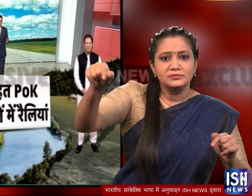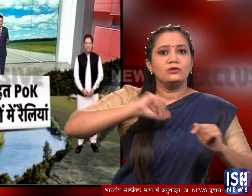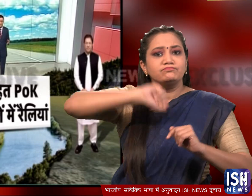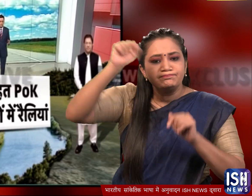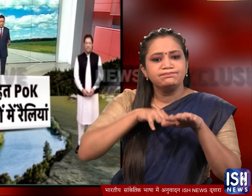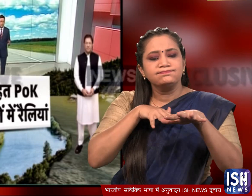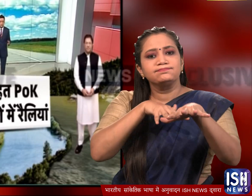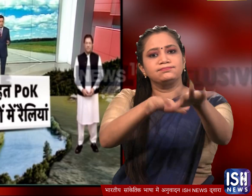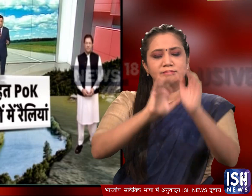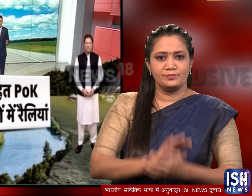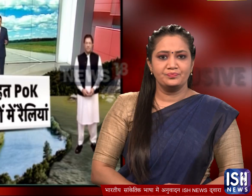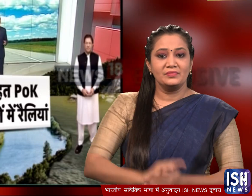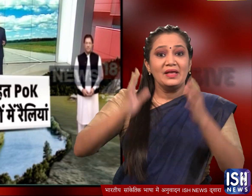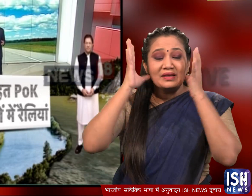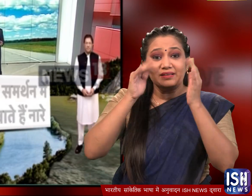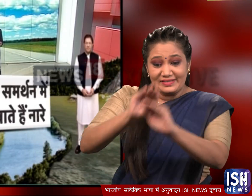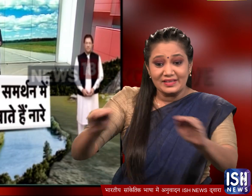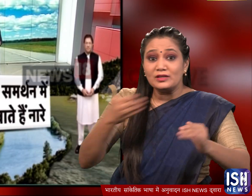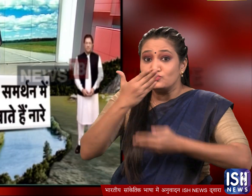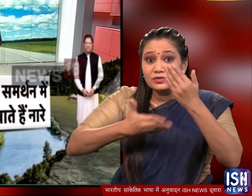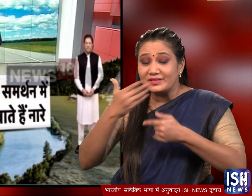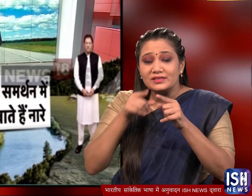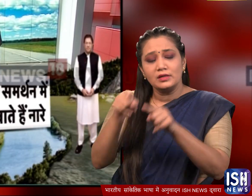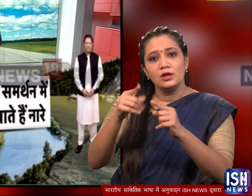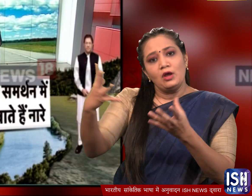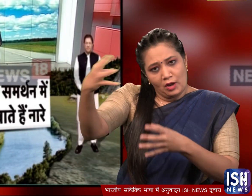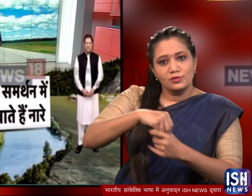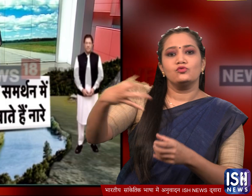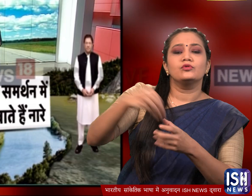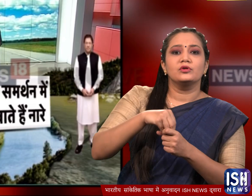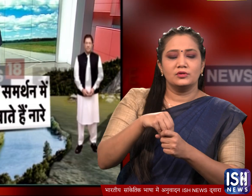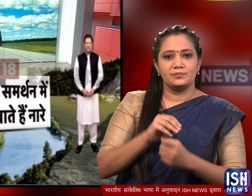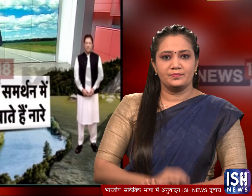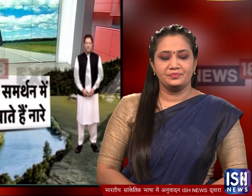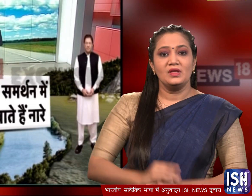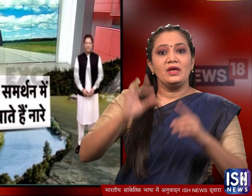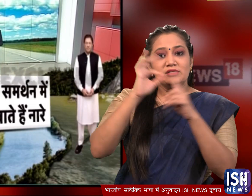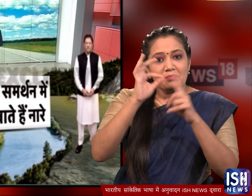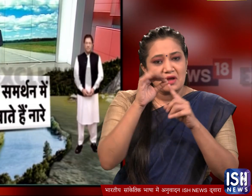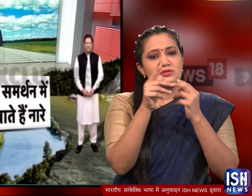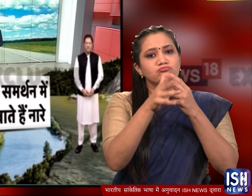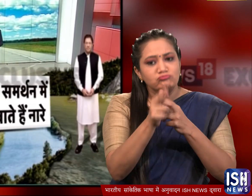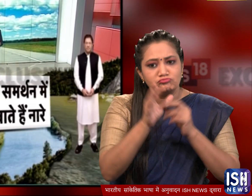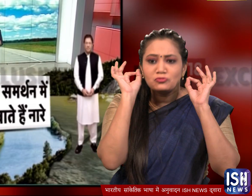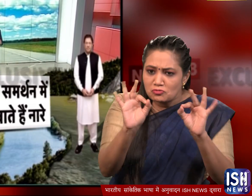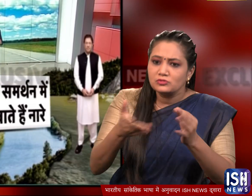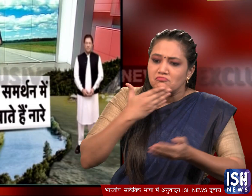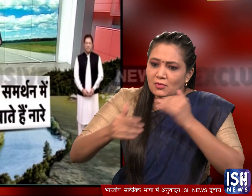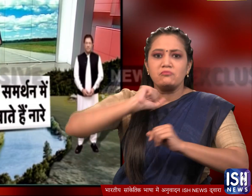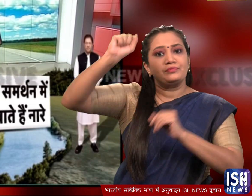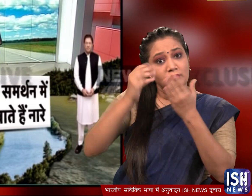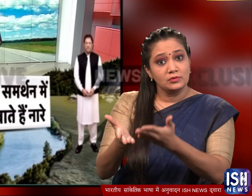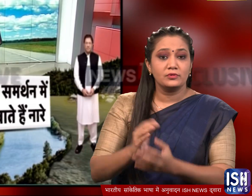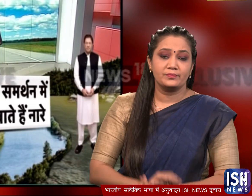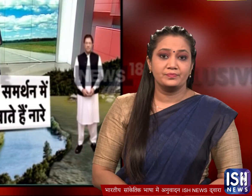में रैलियां की जा रही हैं, जिनमें मदरसों में पढ़ने वाले बच्चों को शामिल कर उनसे पाकिस्तानी सेना के समर्थन में नारे लगवाए